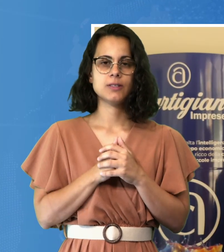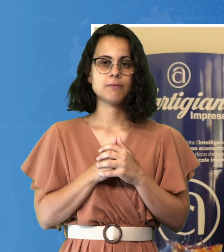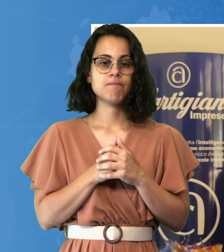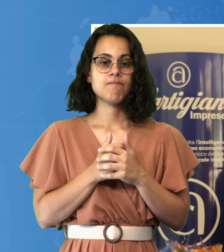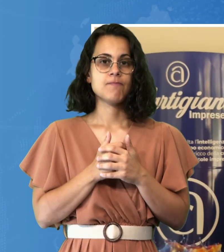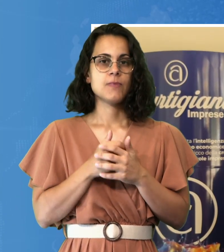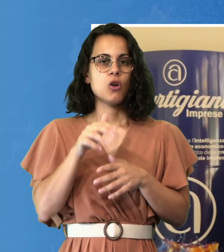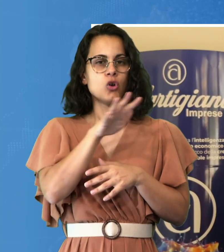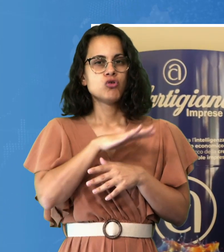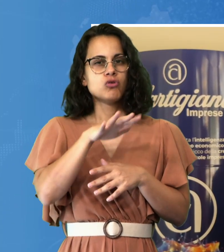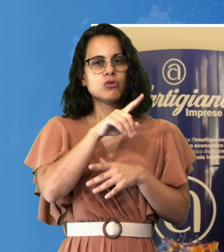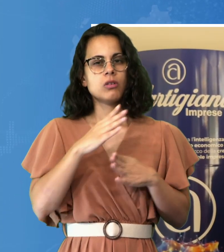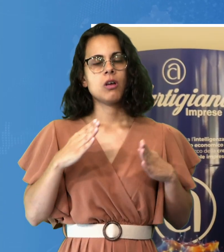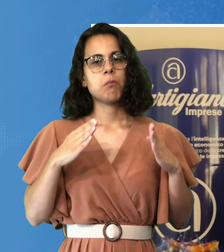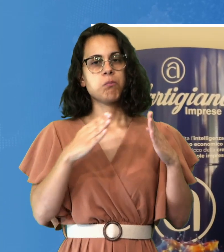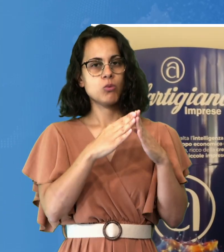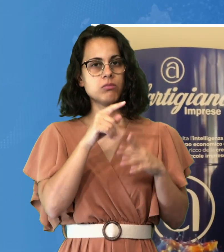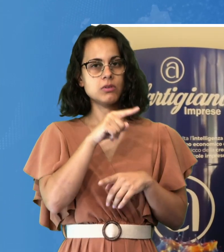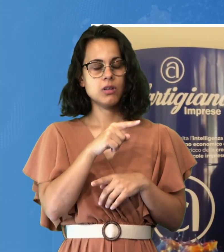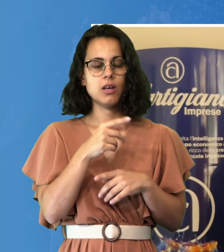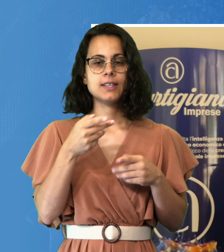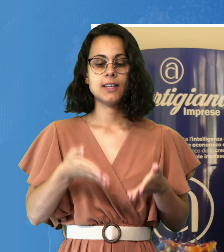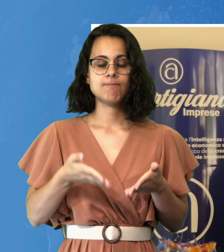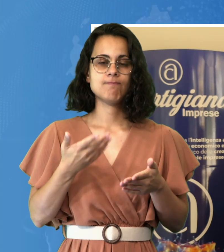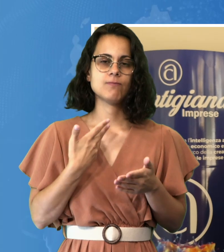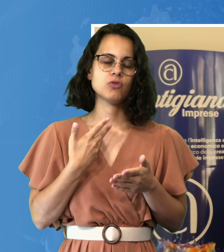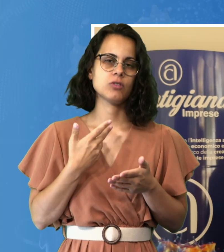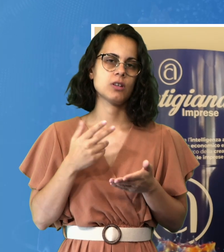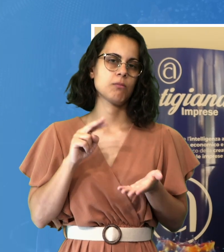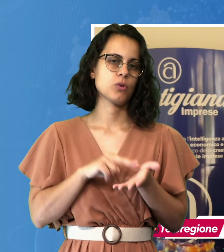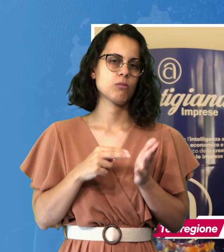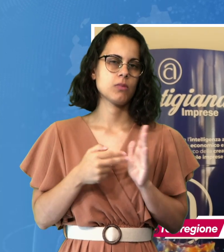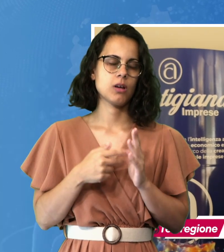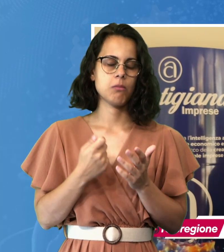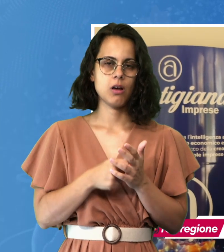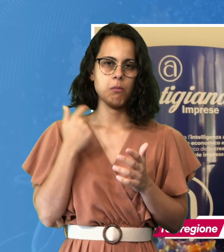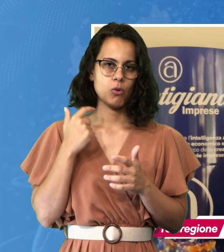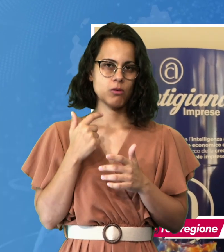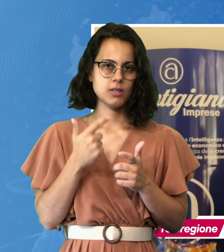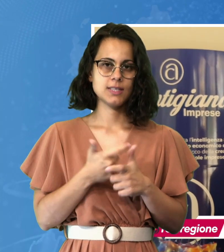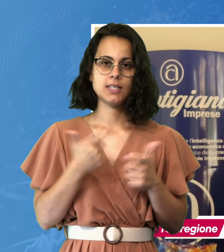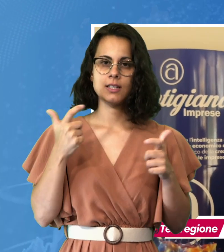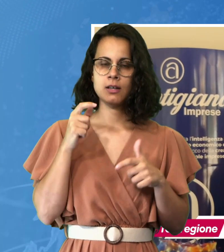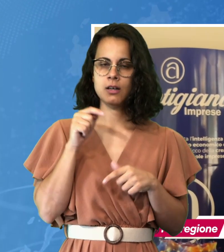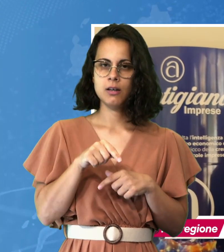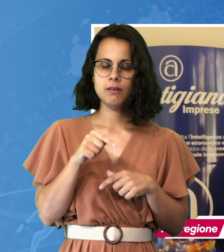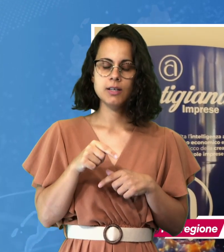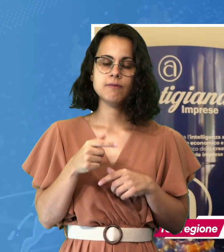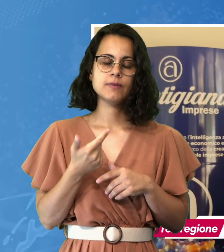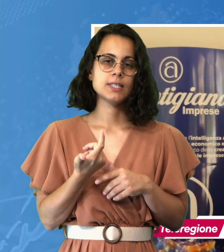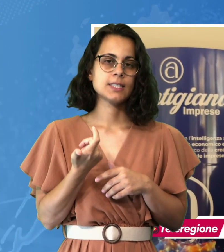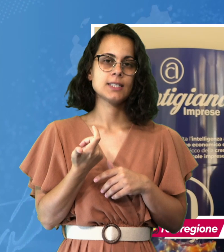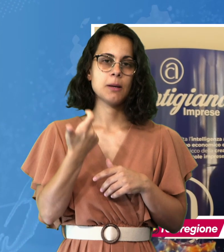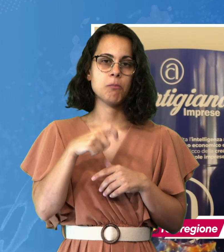montane, ma non solo montane, oggi hanno dei problemi importanti che riguardano quei